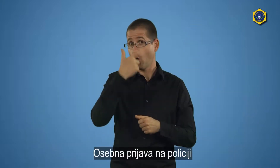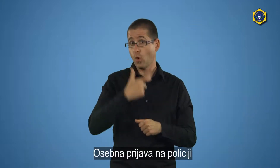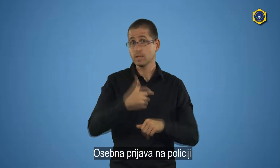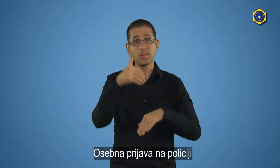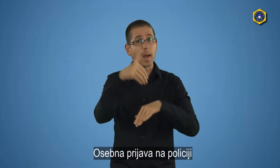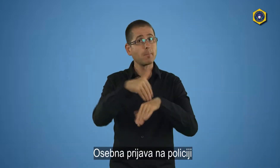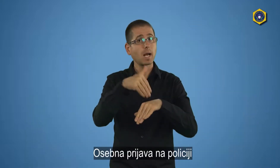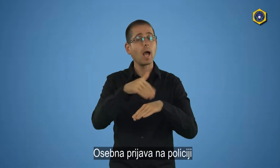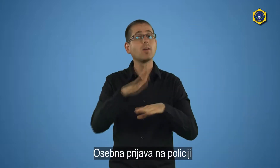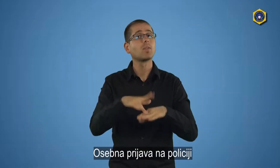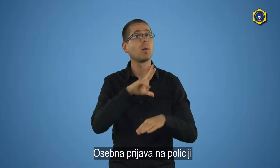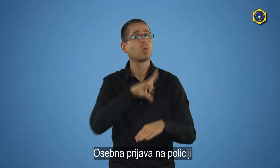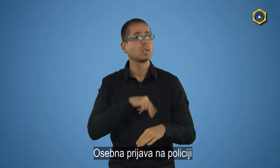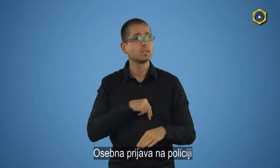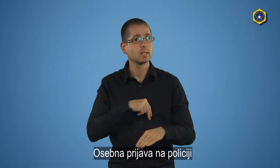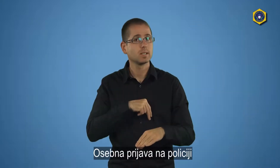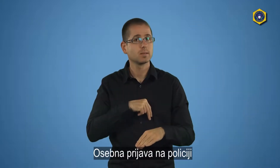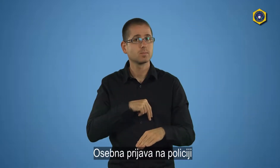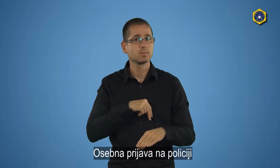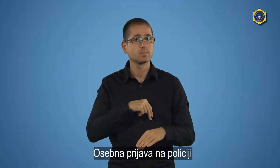Osebna prijava na policiji.